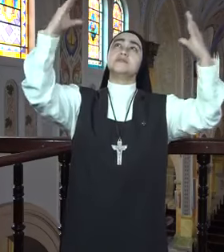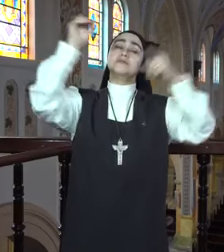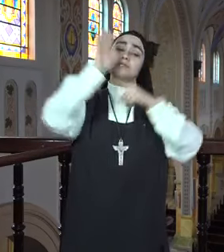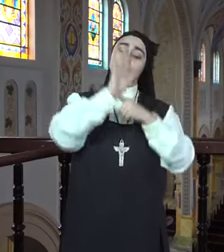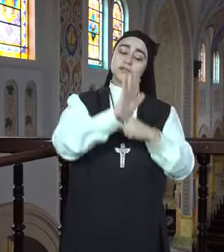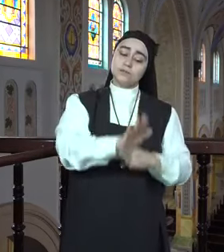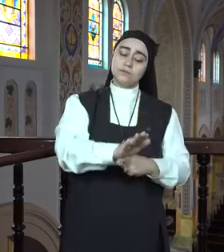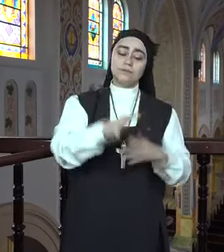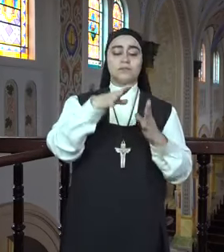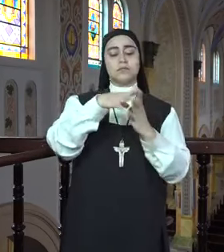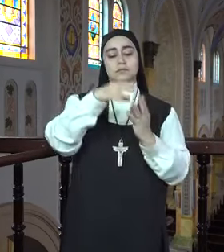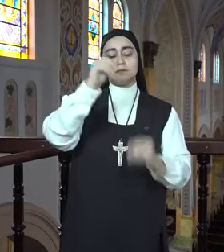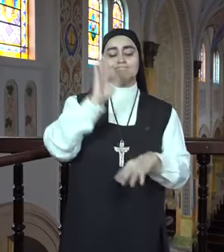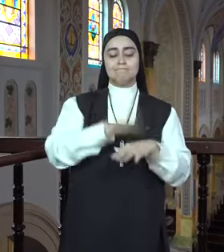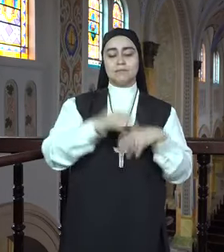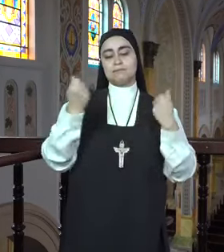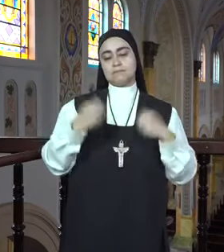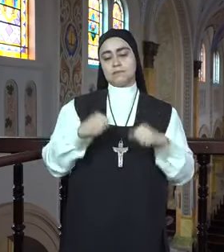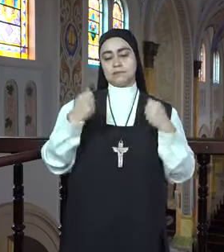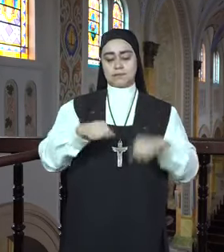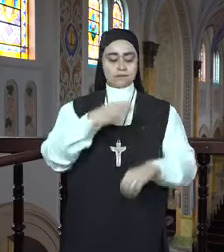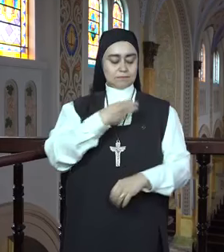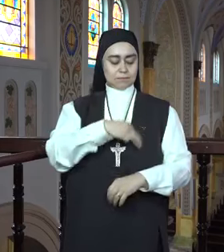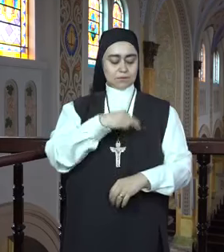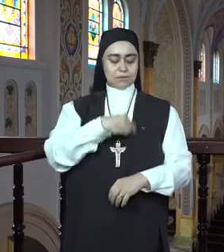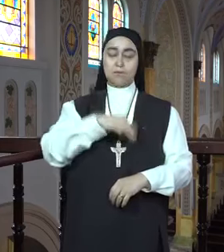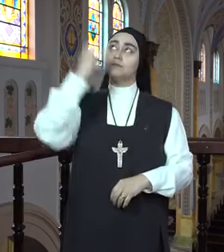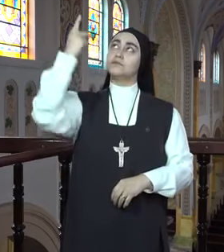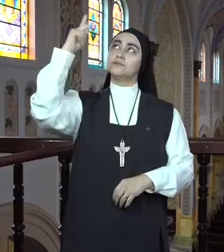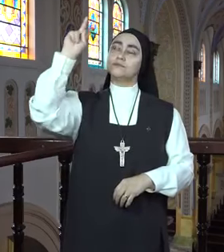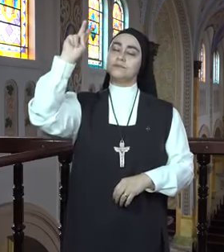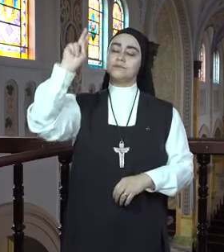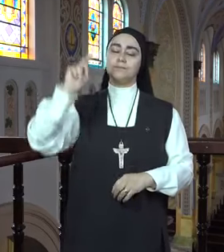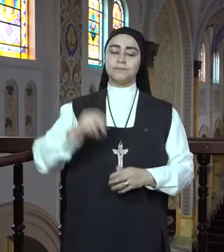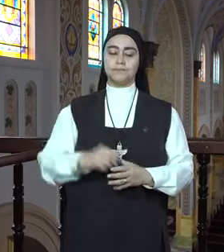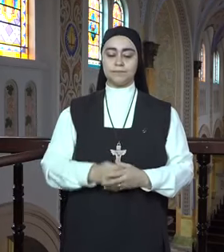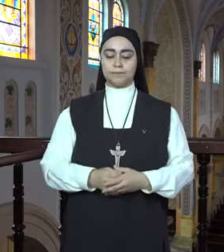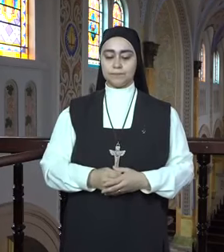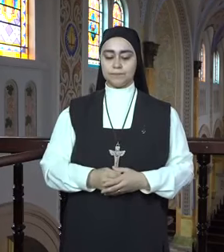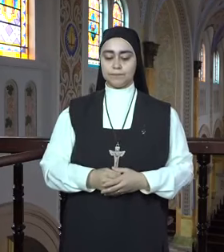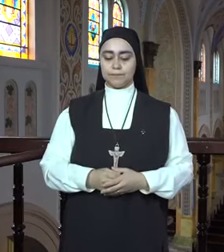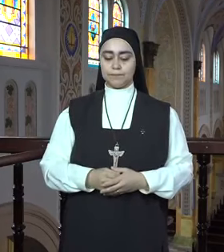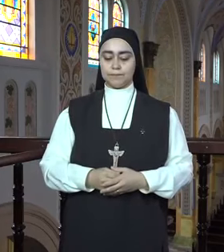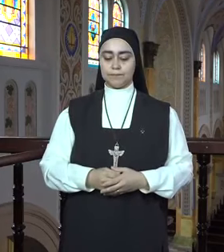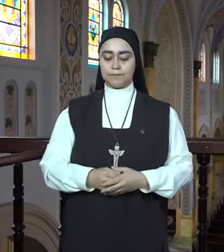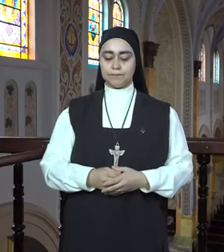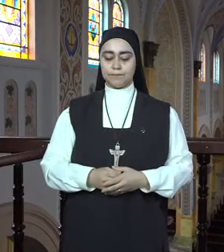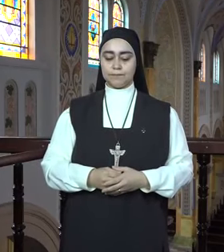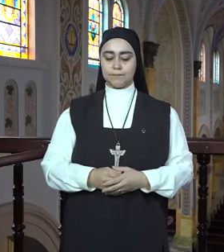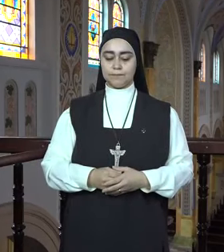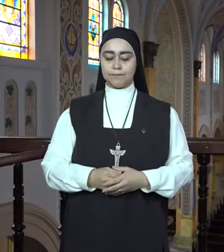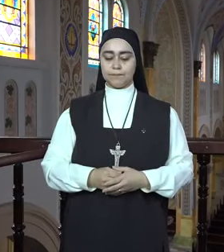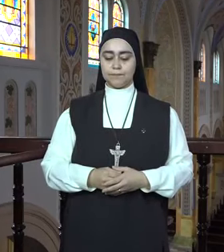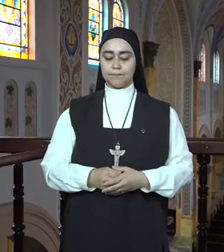e socorrei principalmente as que mais precisarem da vossa misericórdia.